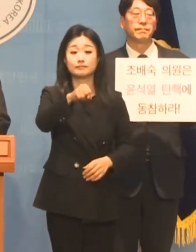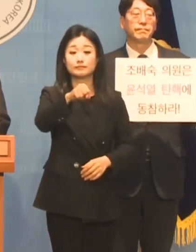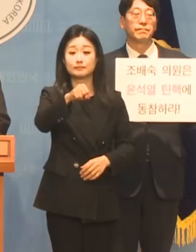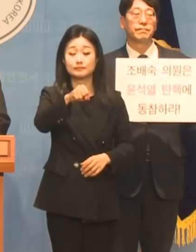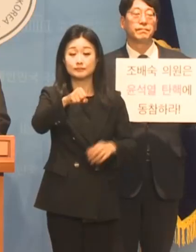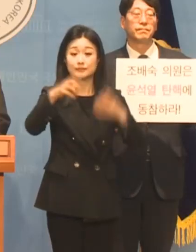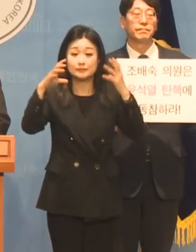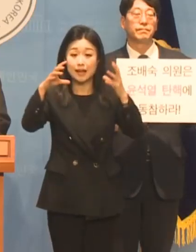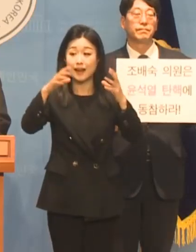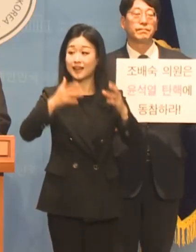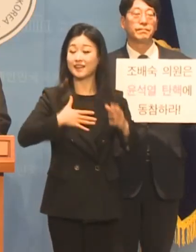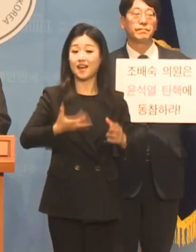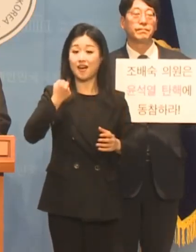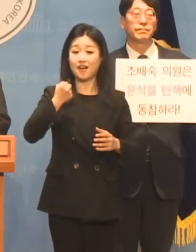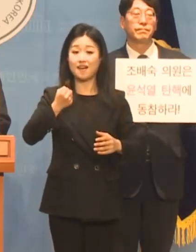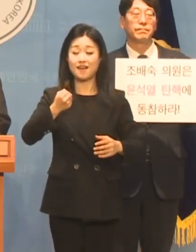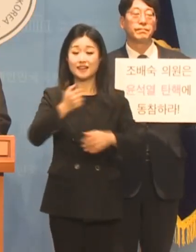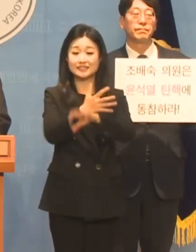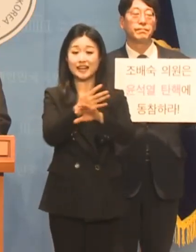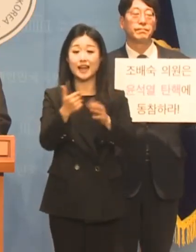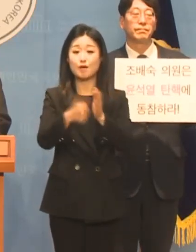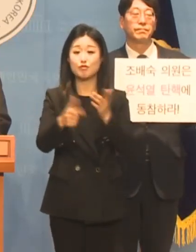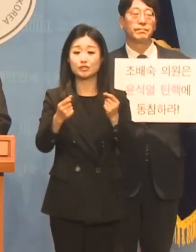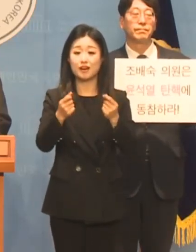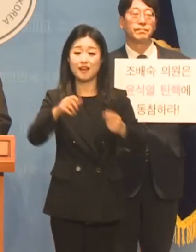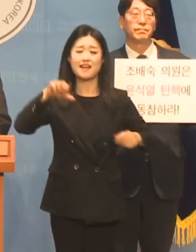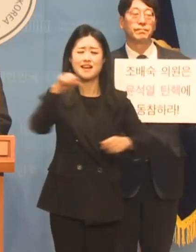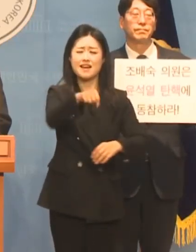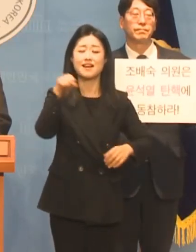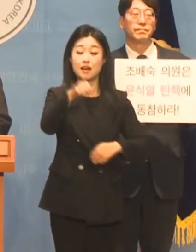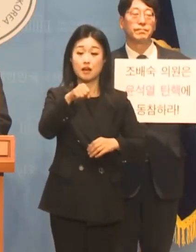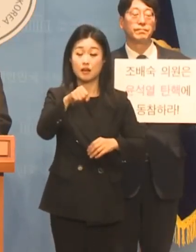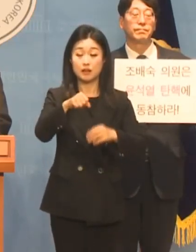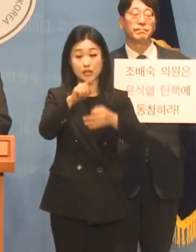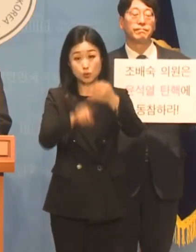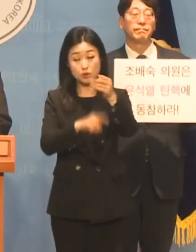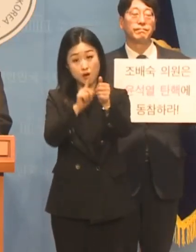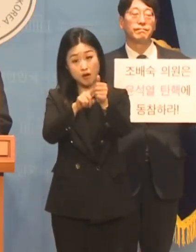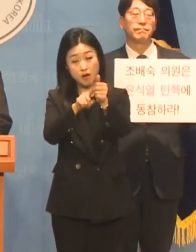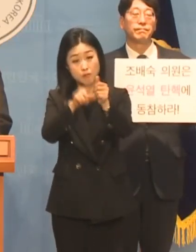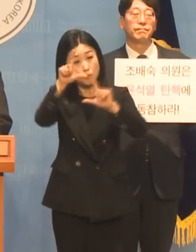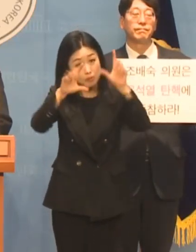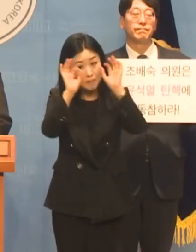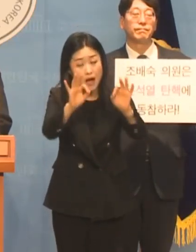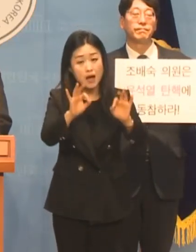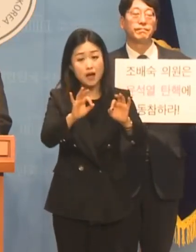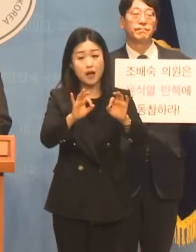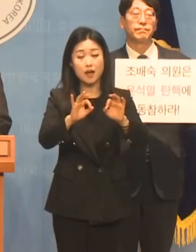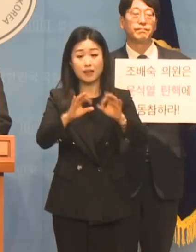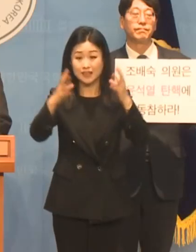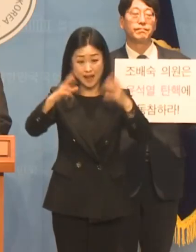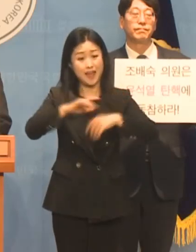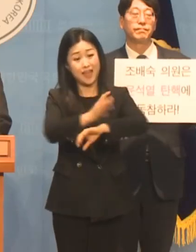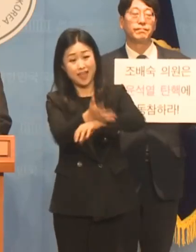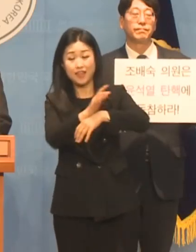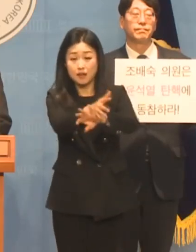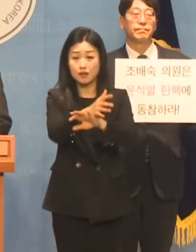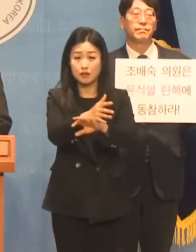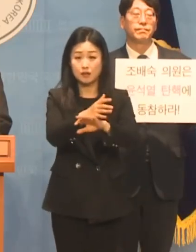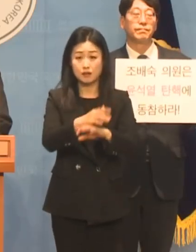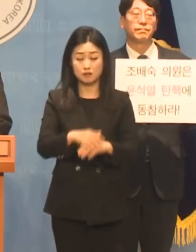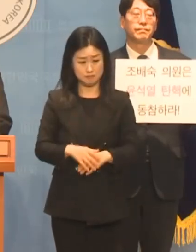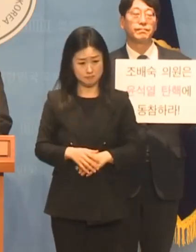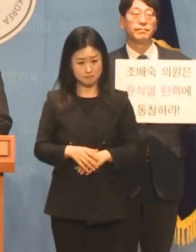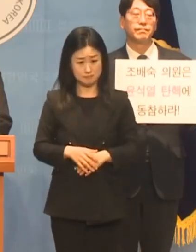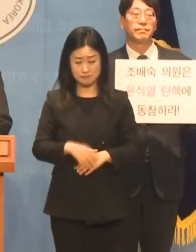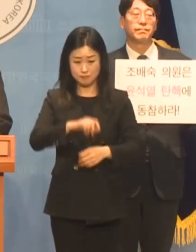나라를 자신의 장난감처럼 가지고 놀려고 했던 윤석열 대통령은 그 어떤 제재도, 그 어떤 처벌도 받지